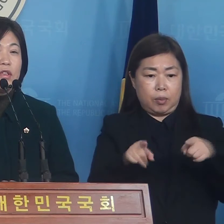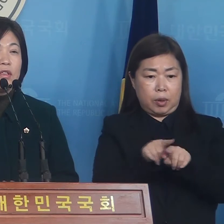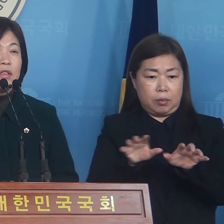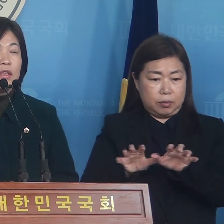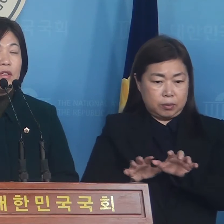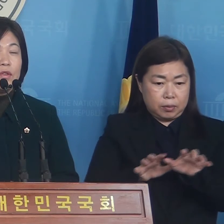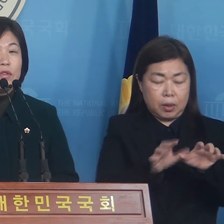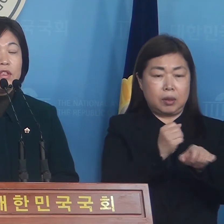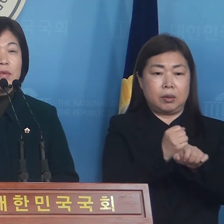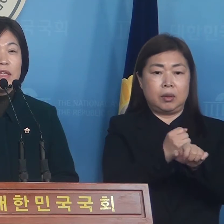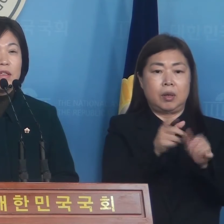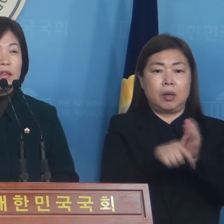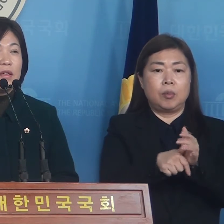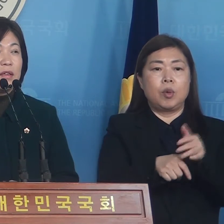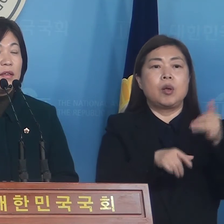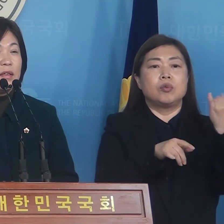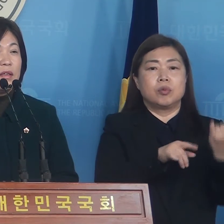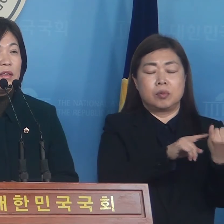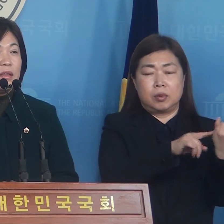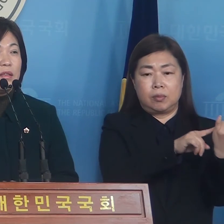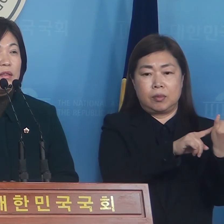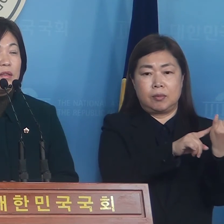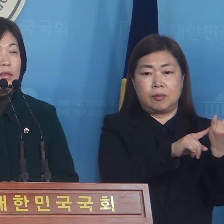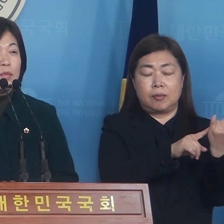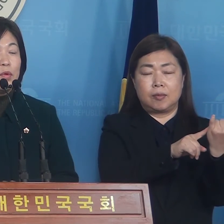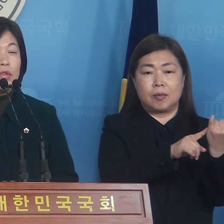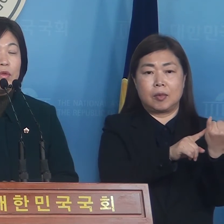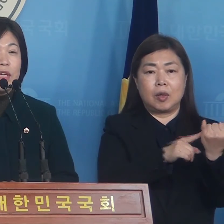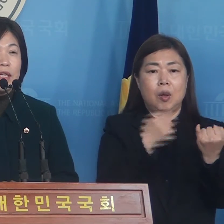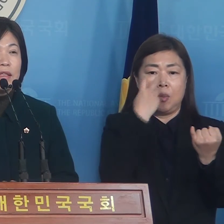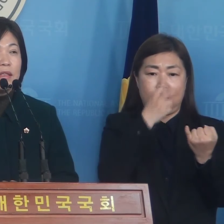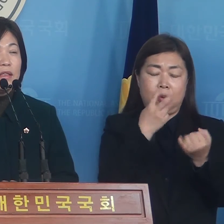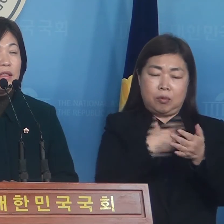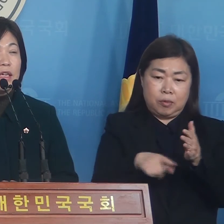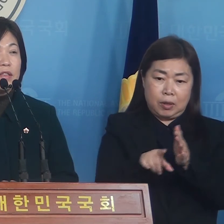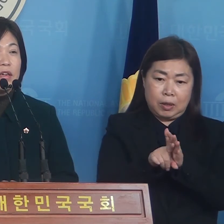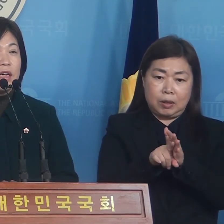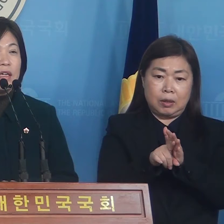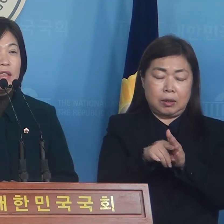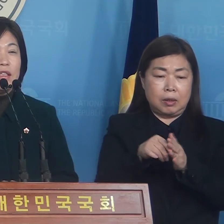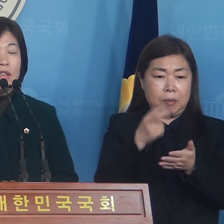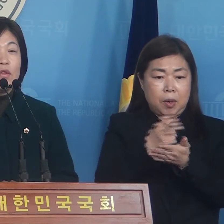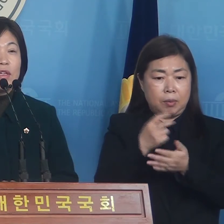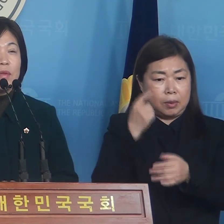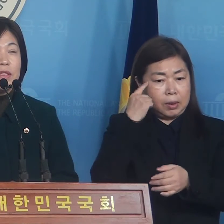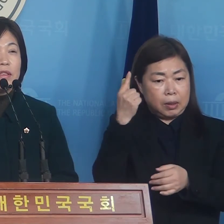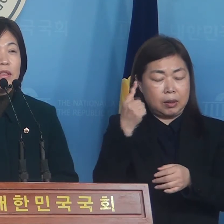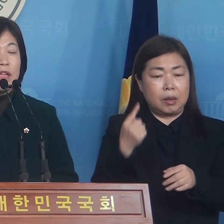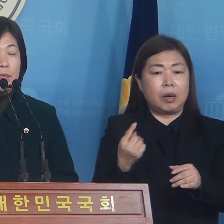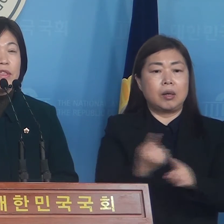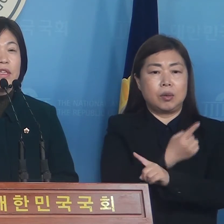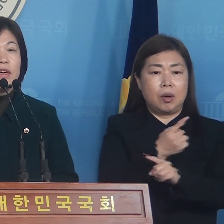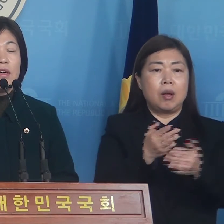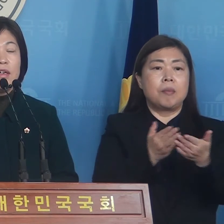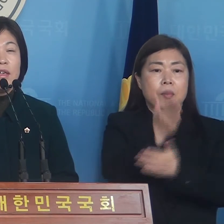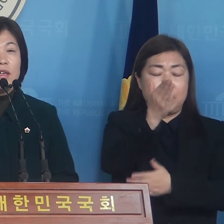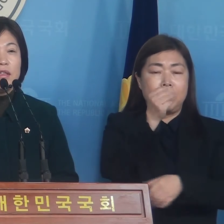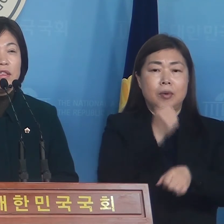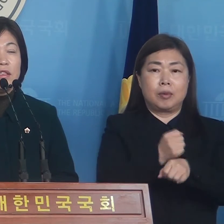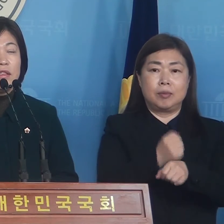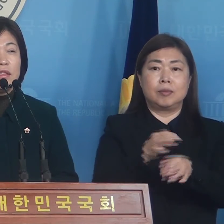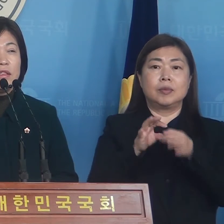이번에 최선 우리 의원님께서 보호를 위한 이 개정안이